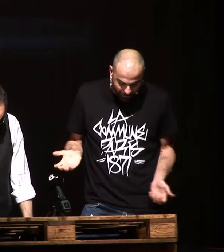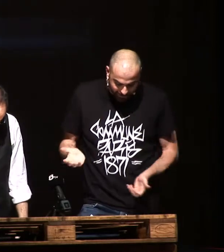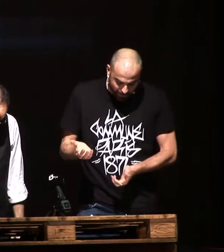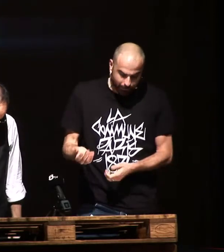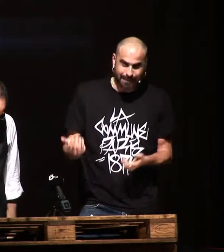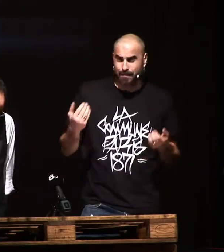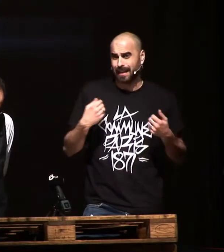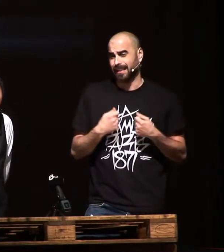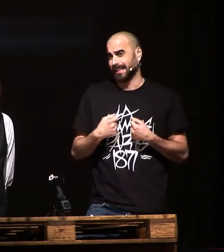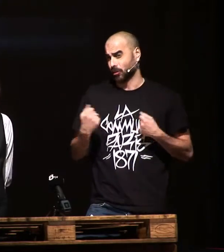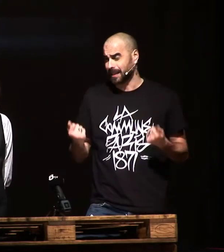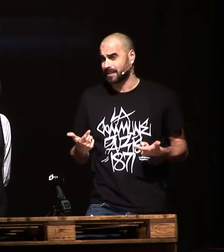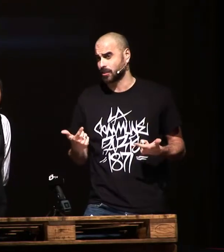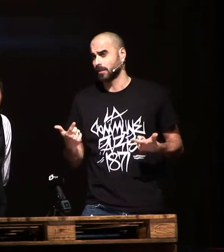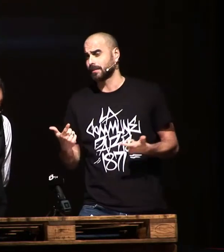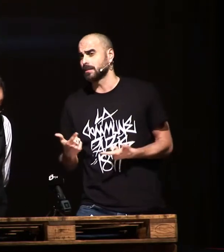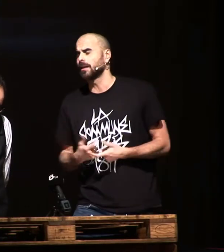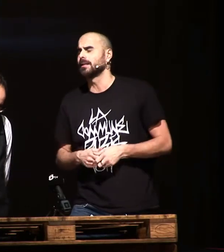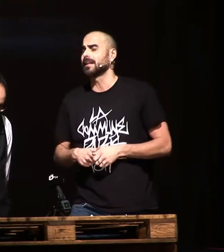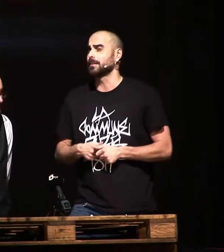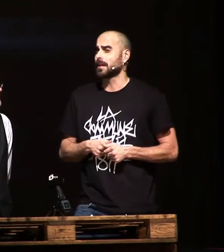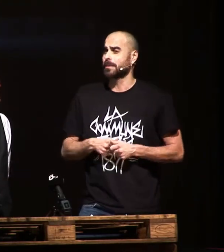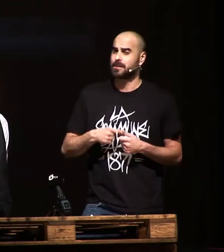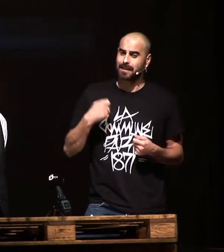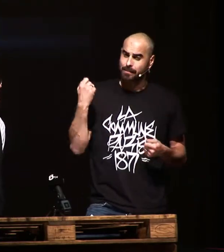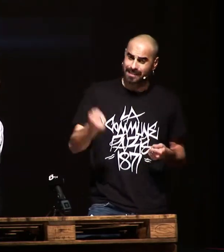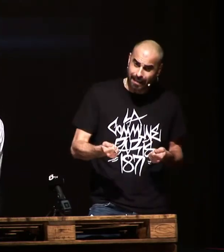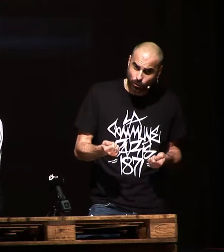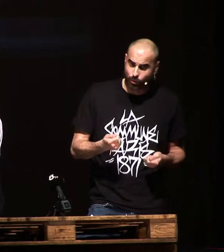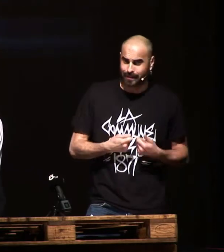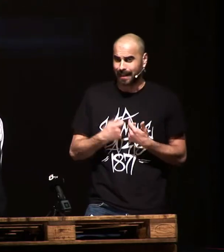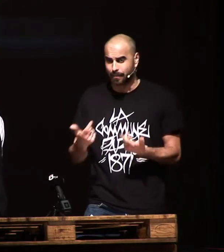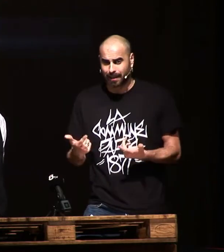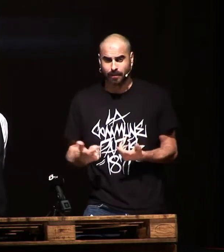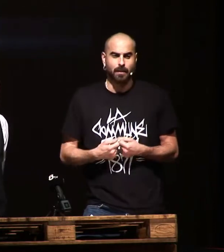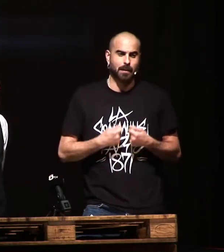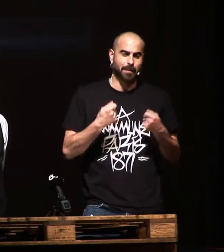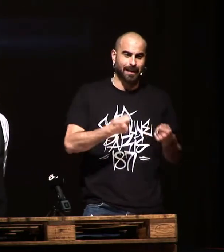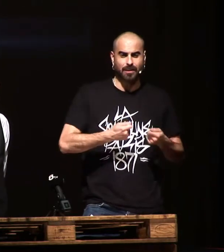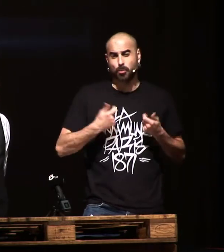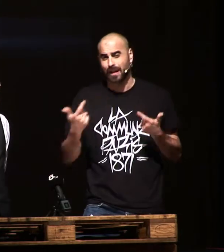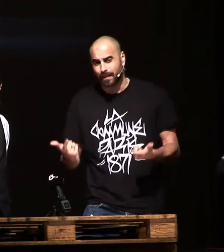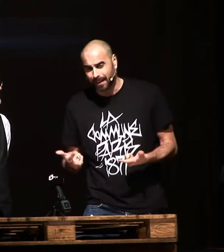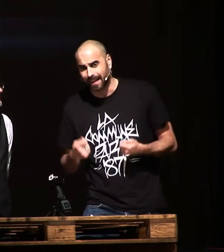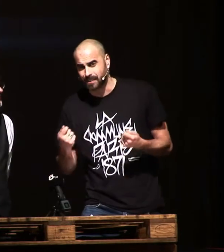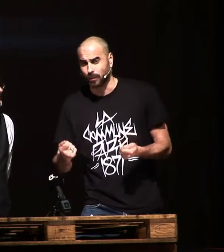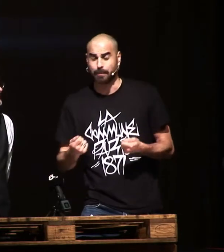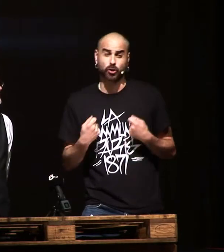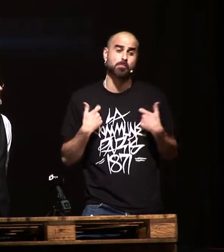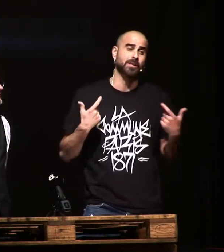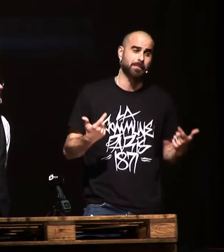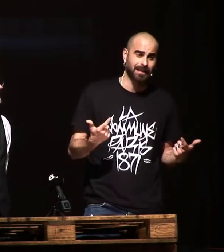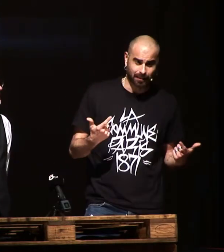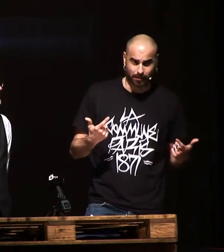En definitiva, pensem que totes aquestes alternatives al capitalisme les hem d'accedir construint des de cada barri, amb la barricada que suposa cada barri, cada ciutat.